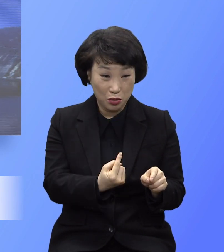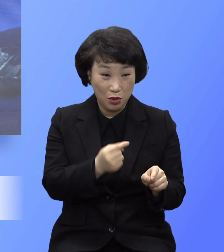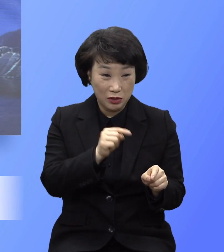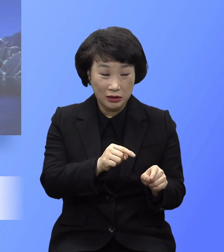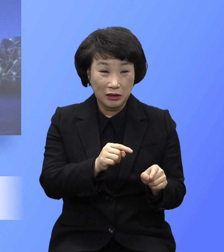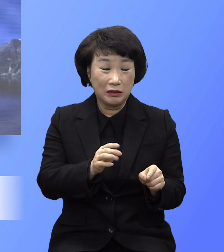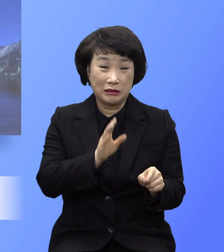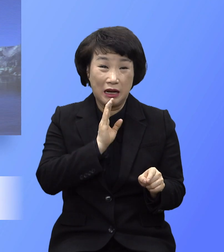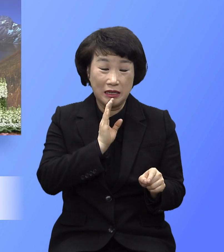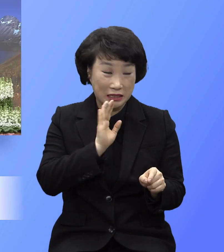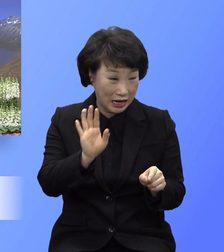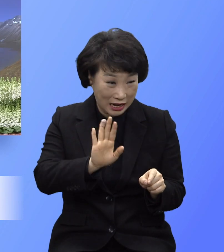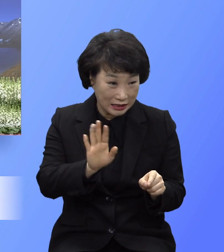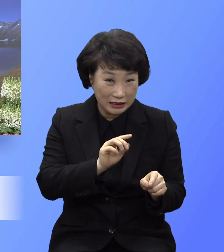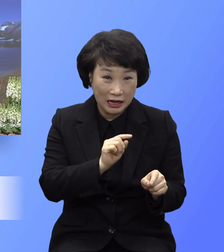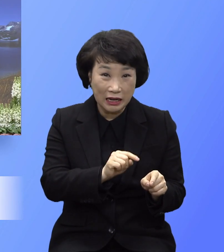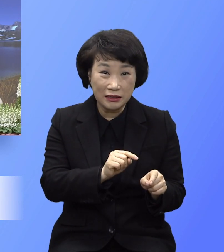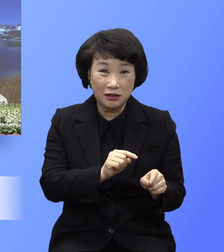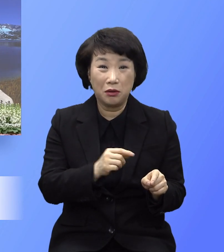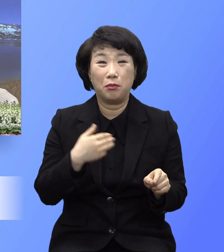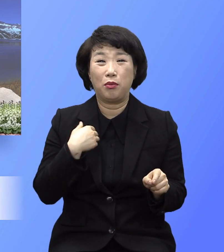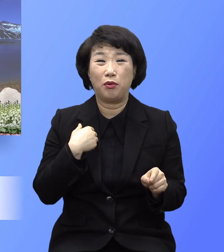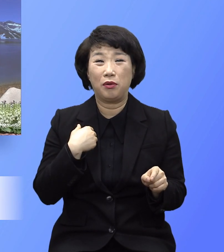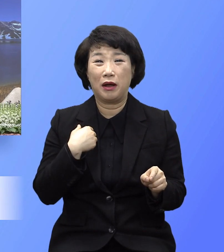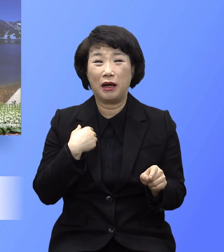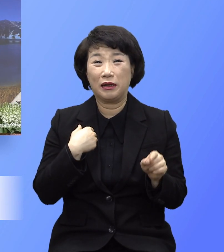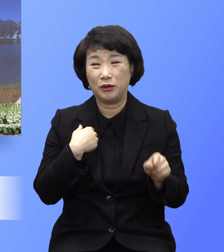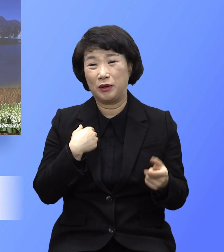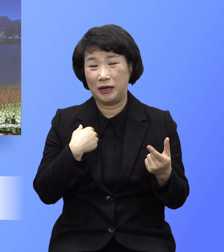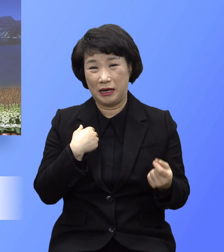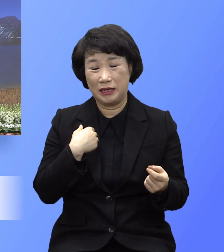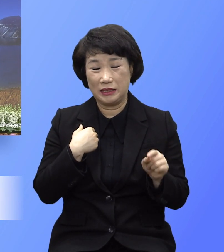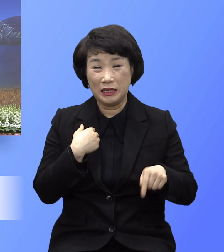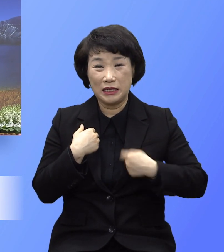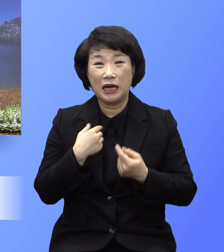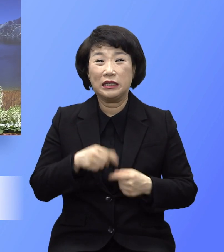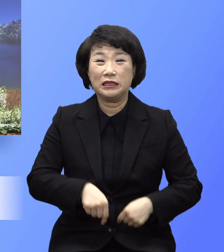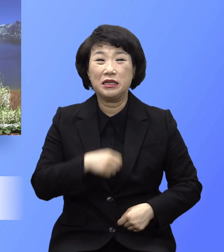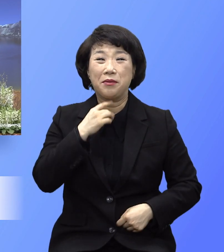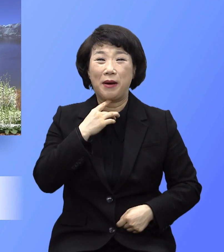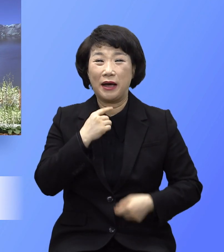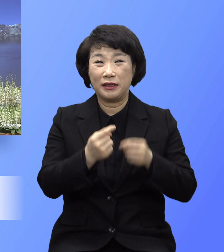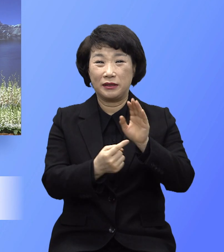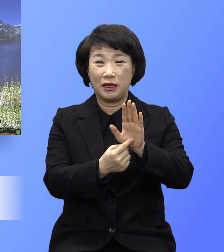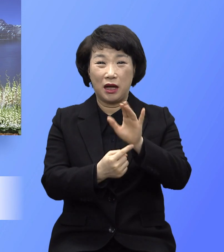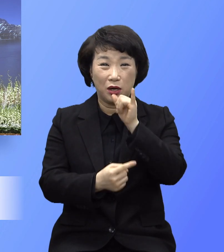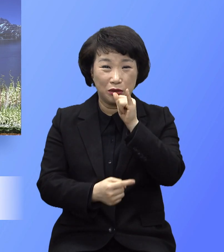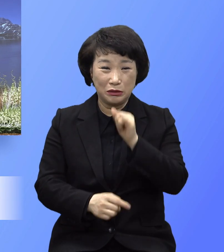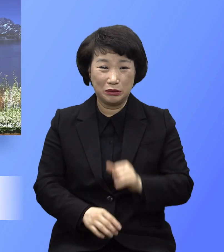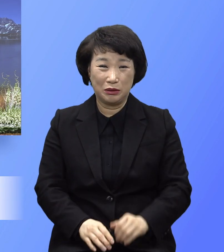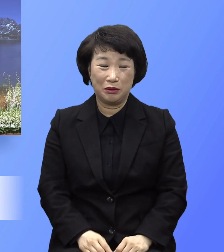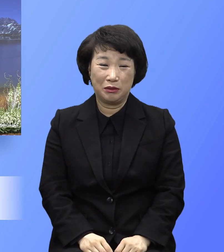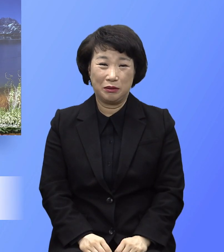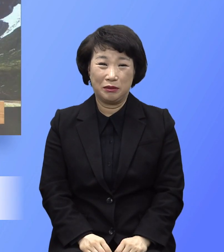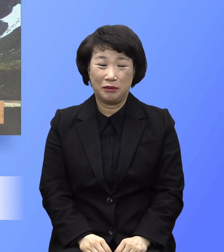하나 사실이 아니기 때문에 그렇게 제 의가 드러난다 이